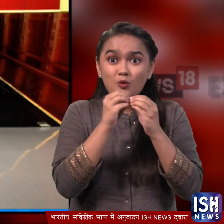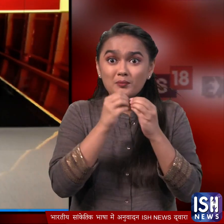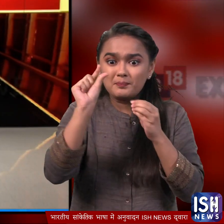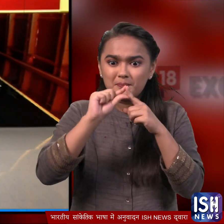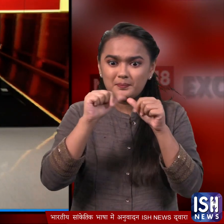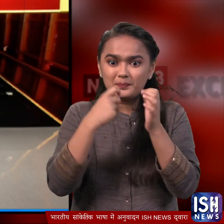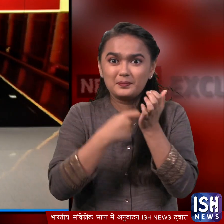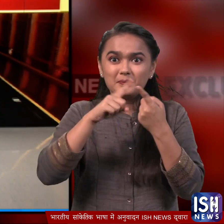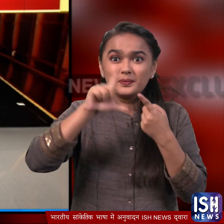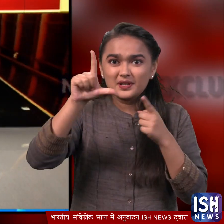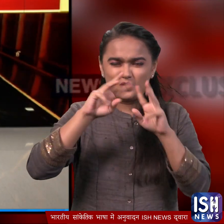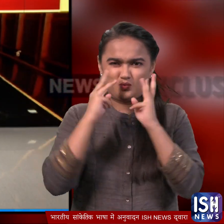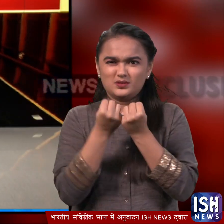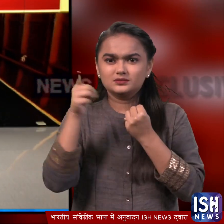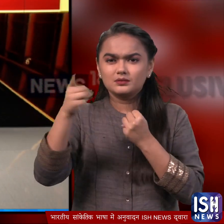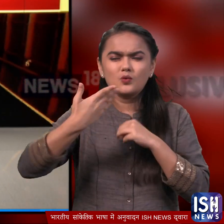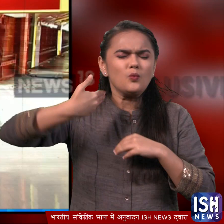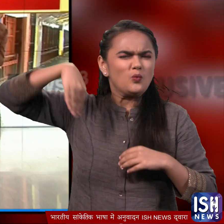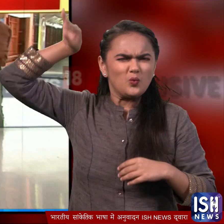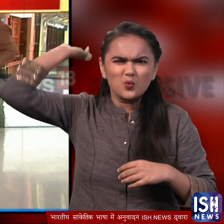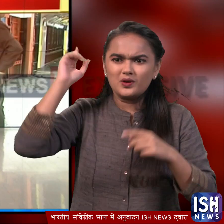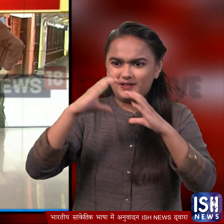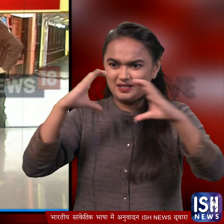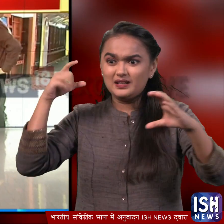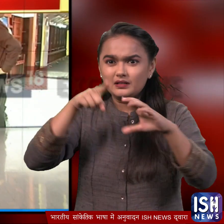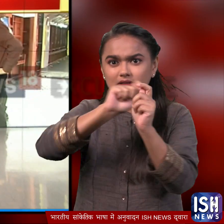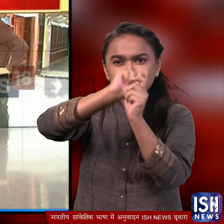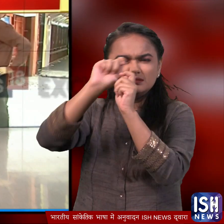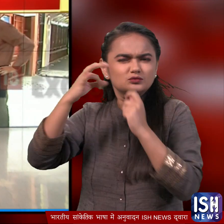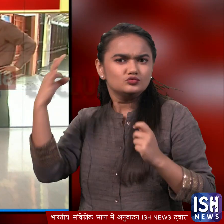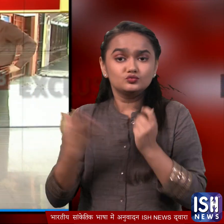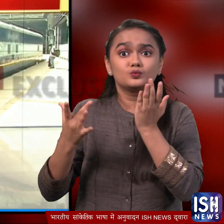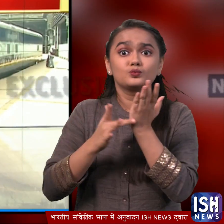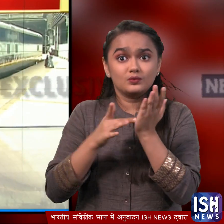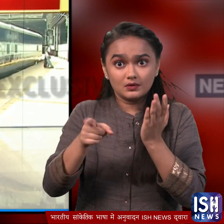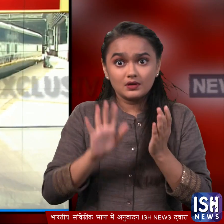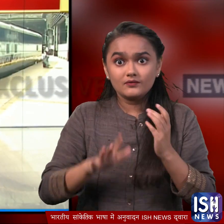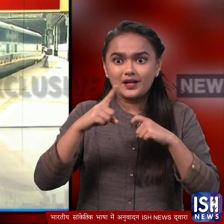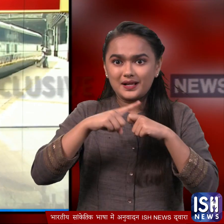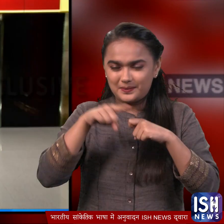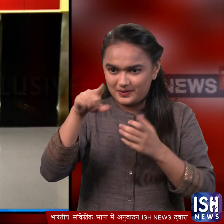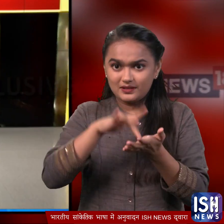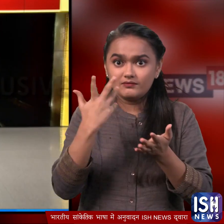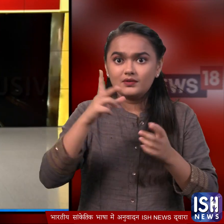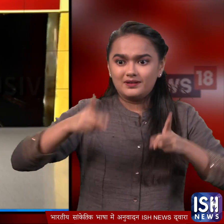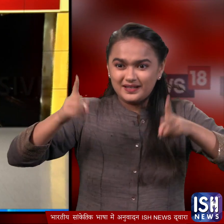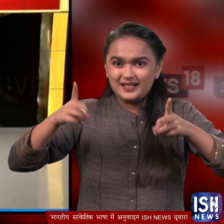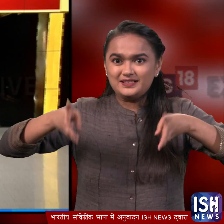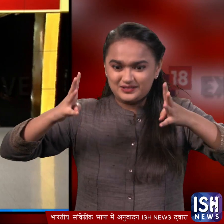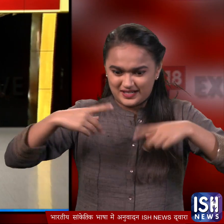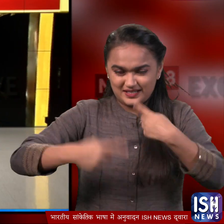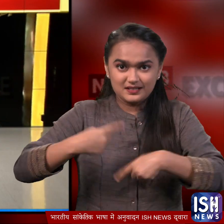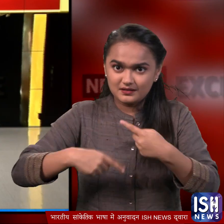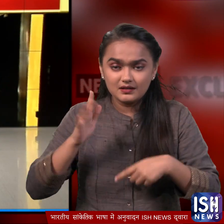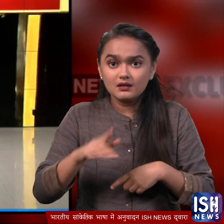मुंबई की परेल वर्कशॉप में ट्रेन के पुराने डिब्बों से एक हाईटेक कोच तैयार कर दिया। खास बात यह कि इसके जरिए 2 व्हीलर और 4 पहिए